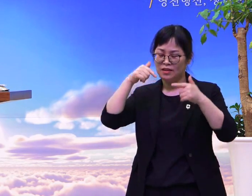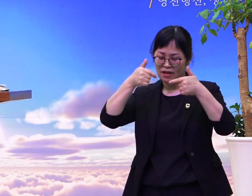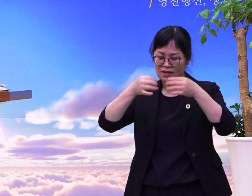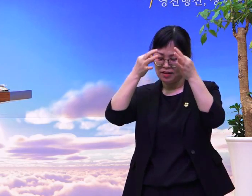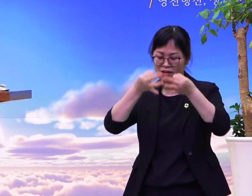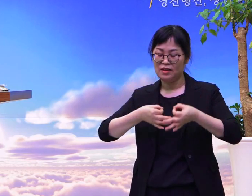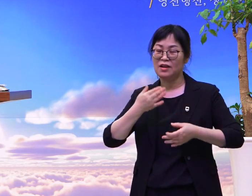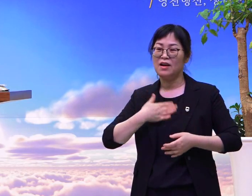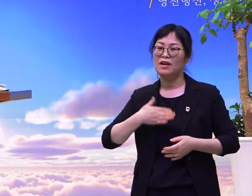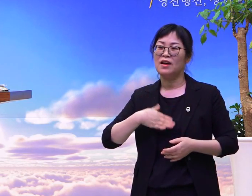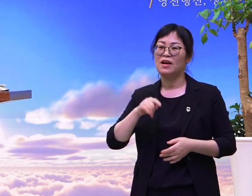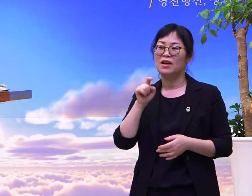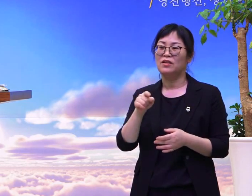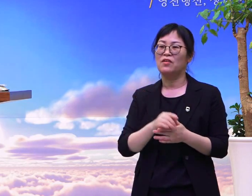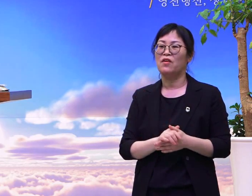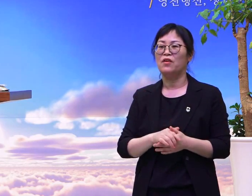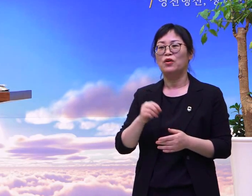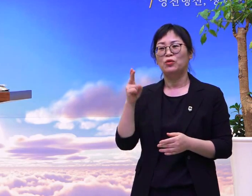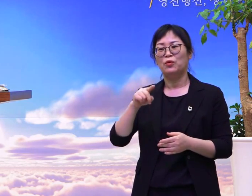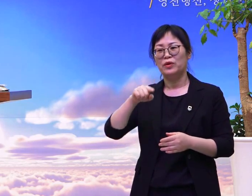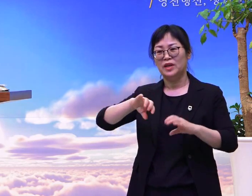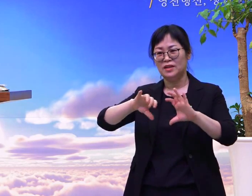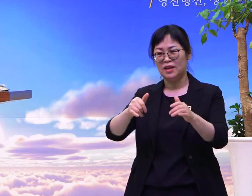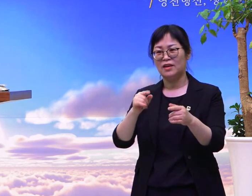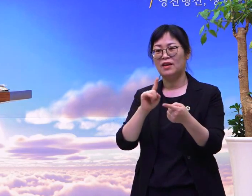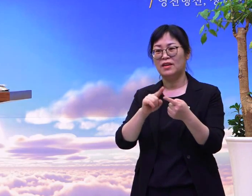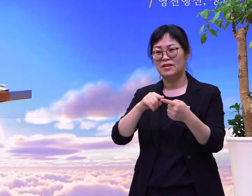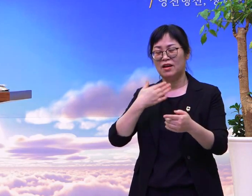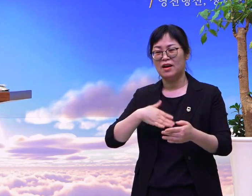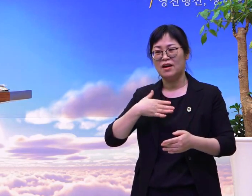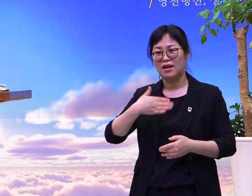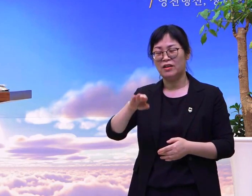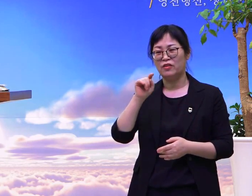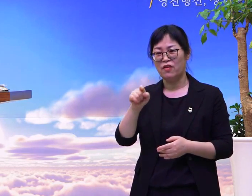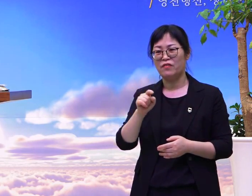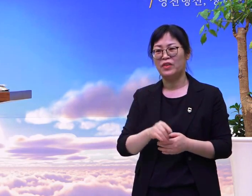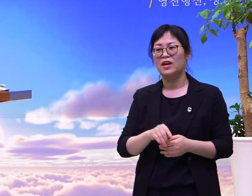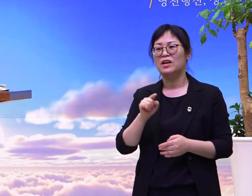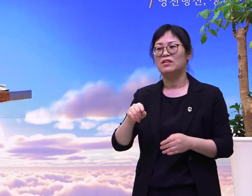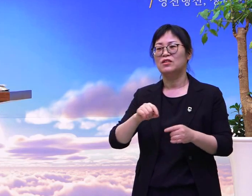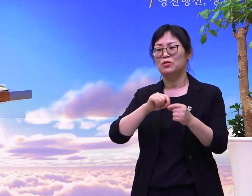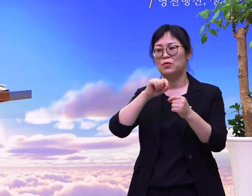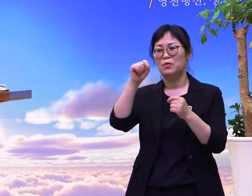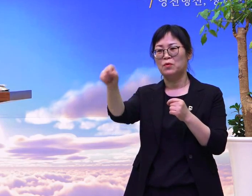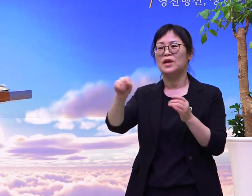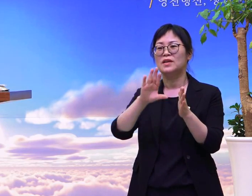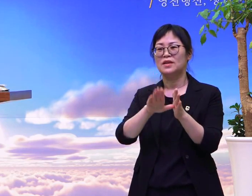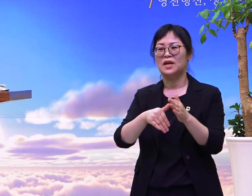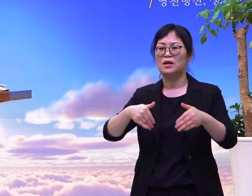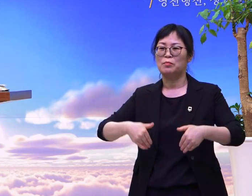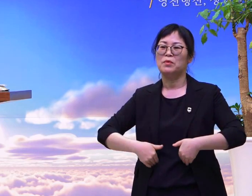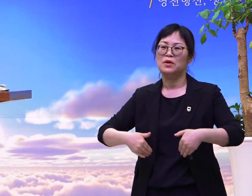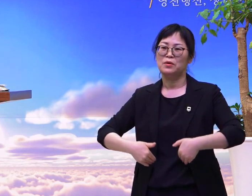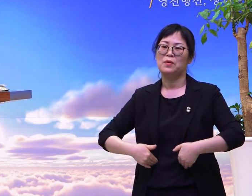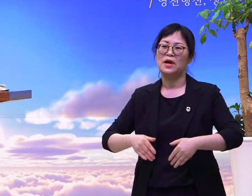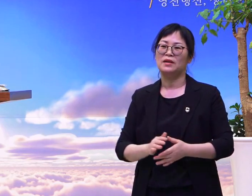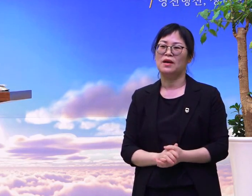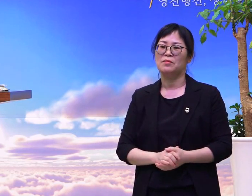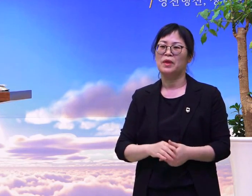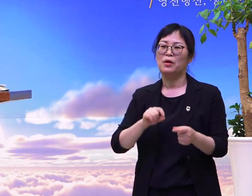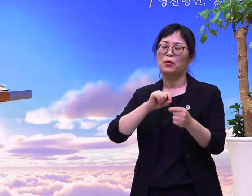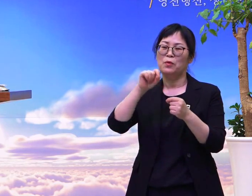그리고 세계에 살고 있는 이 세계에 대해서 알아가는 것, 이것은 오랜 시간이 필요하다는 것입니다. 오랜 시간